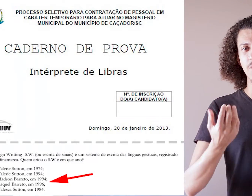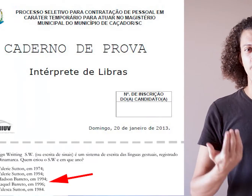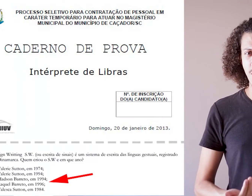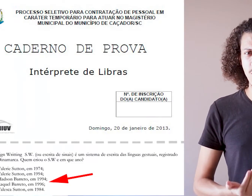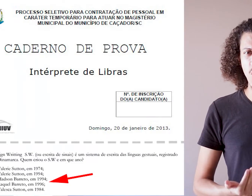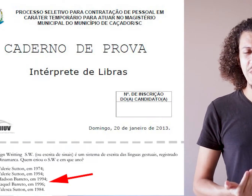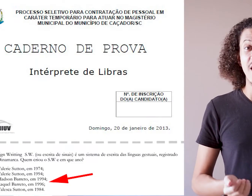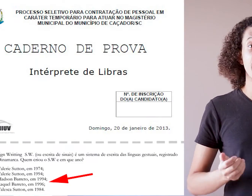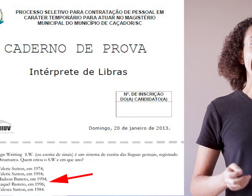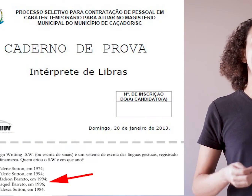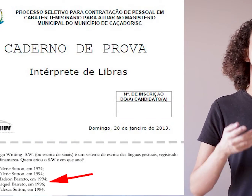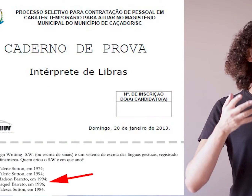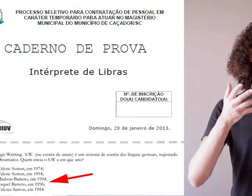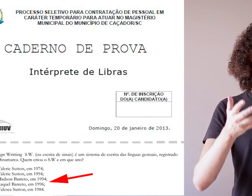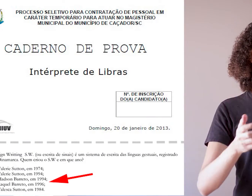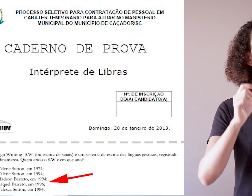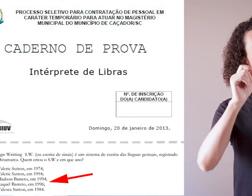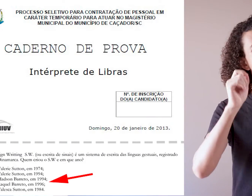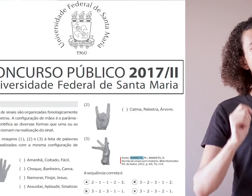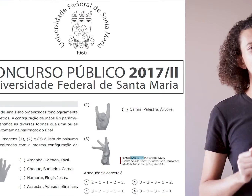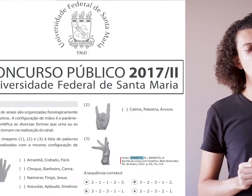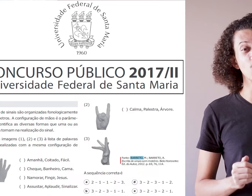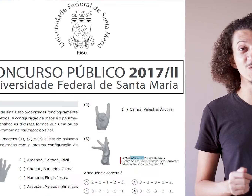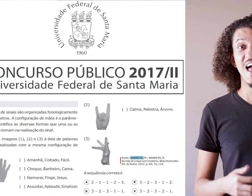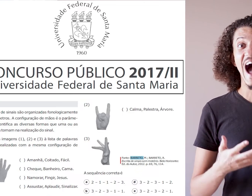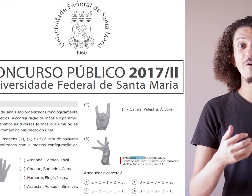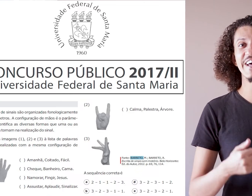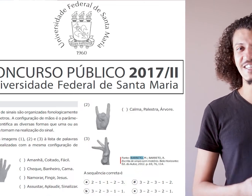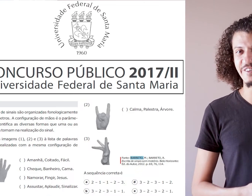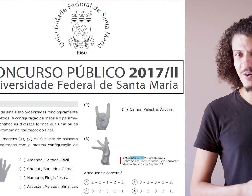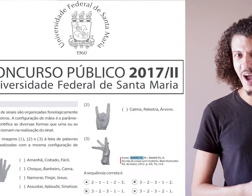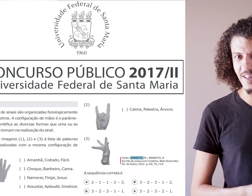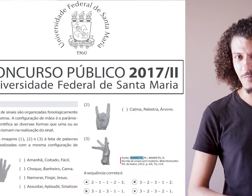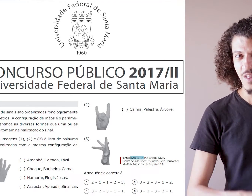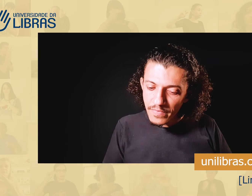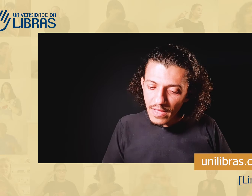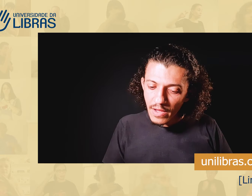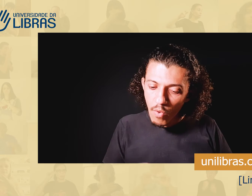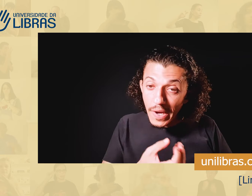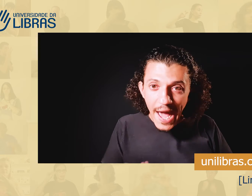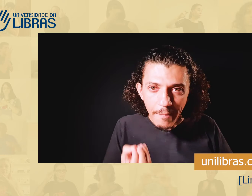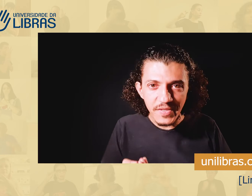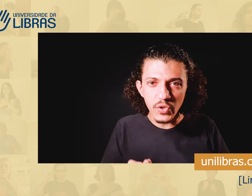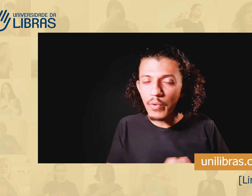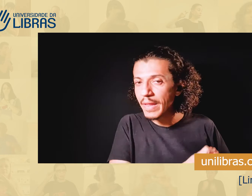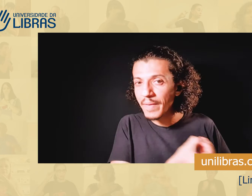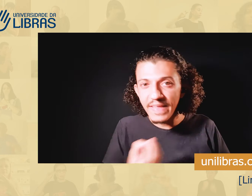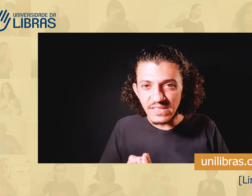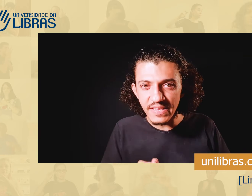o nosso nome foi literalmente questão de concurso. A alternativa correta. Qualquer pessoa, independente da